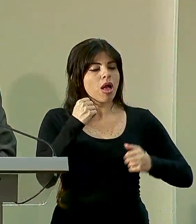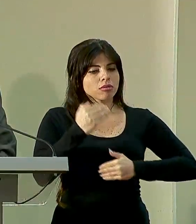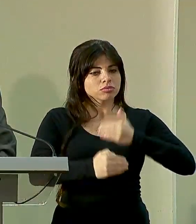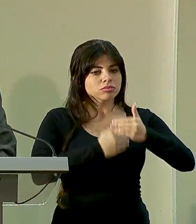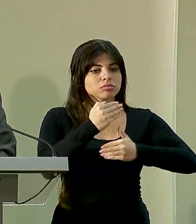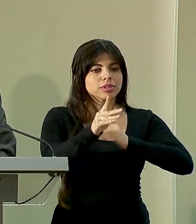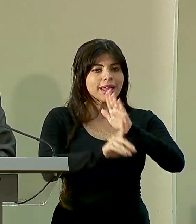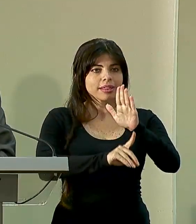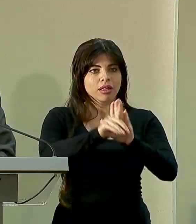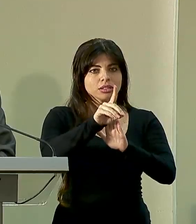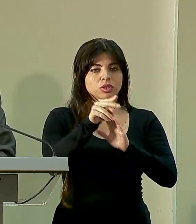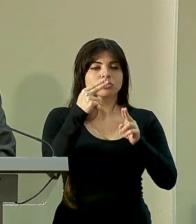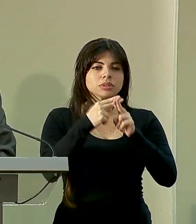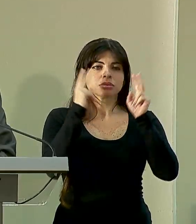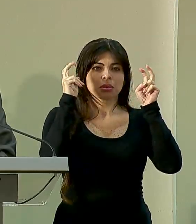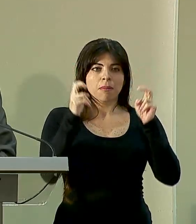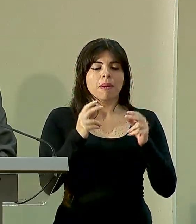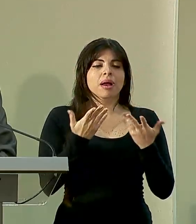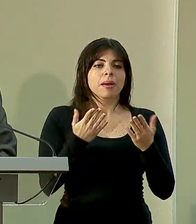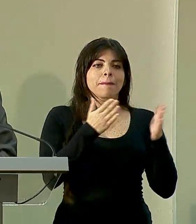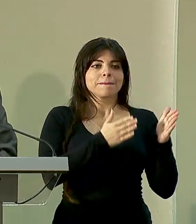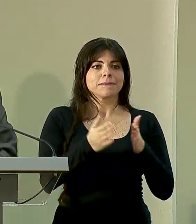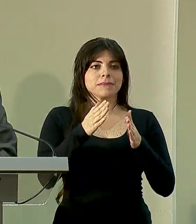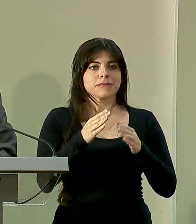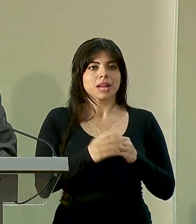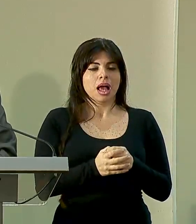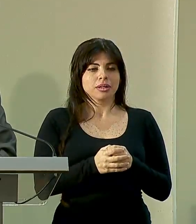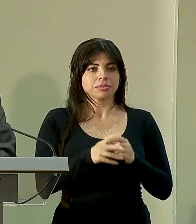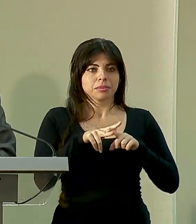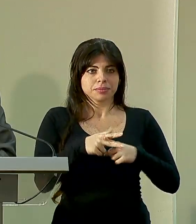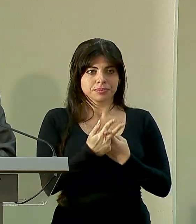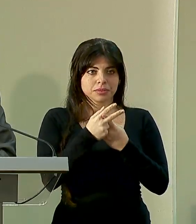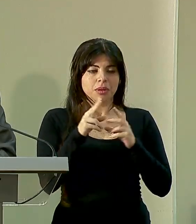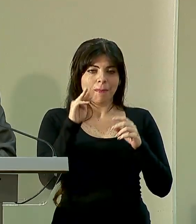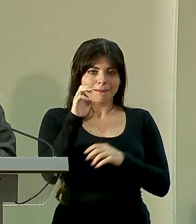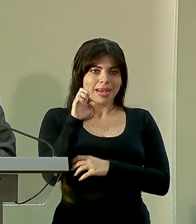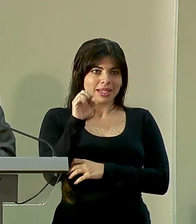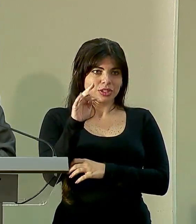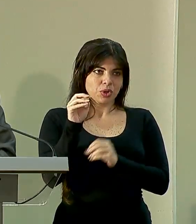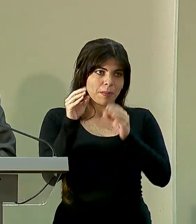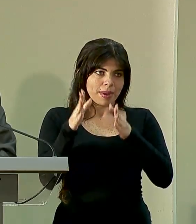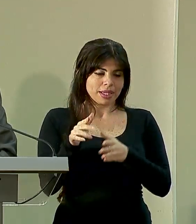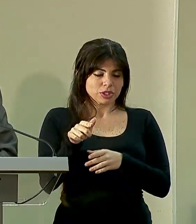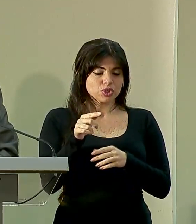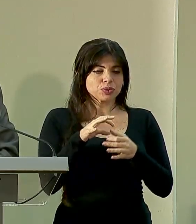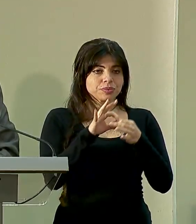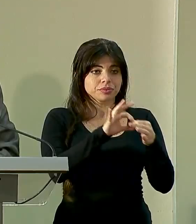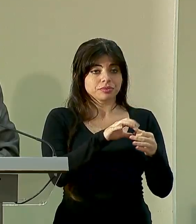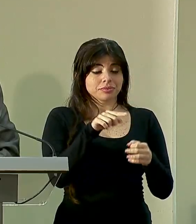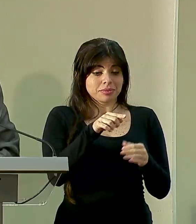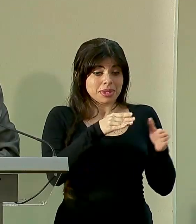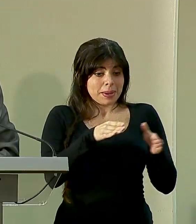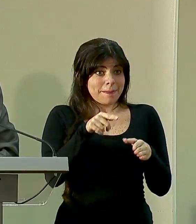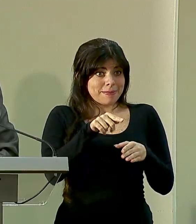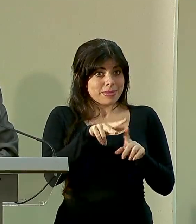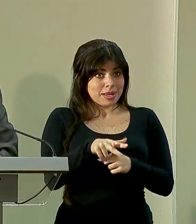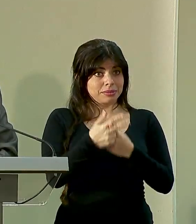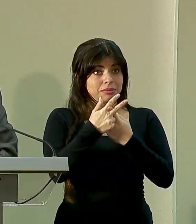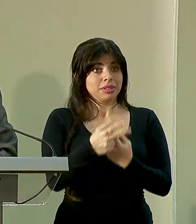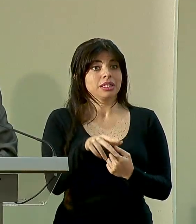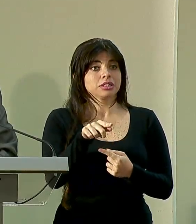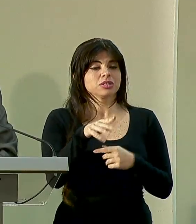el desarrollo de lo que se llamó el Plan Maestro. El Plan Maestro fundamentalmente vino